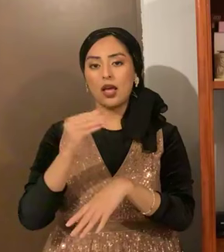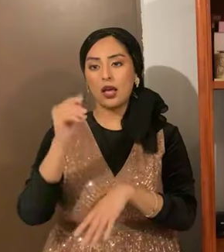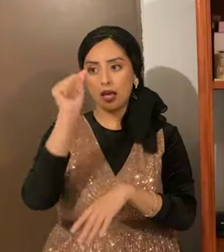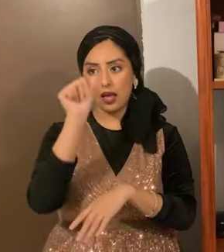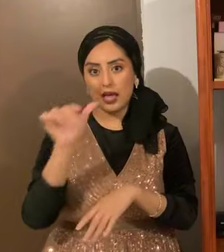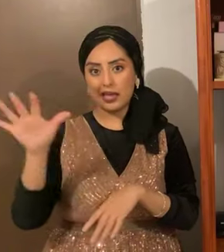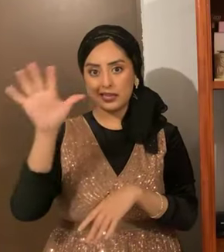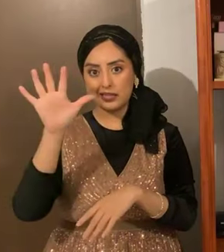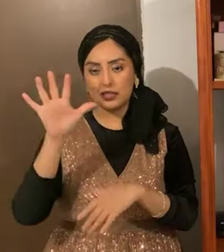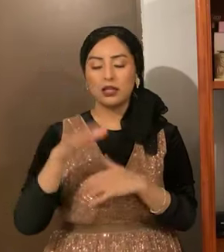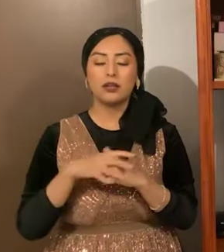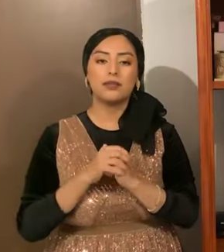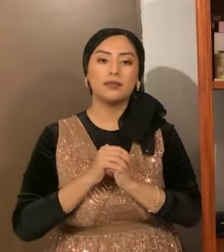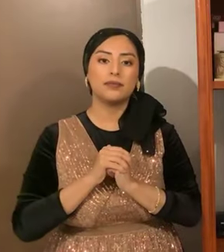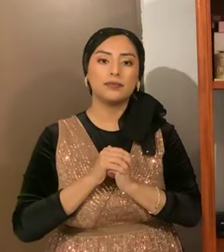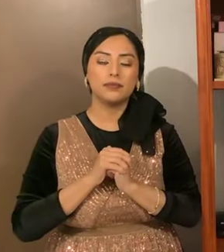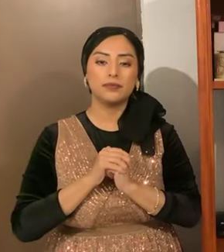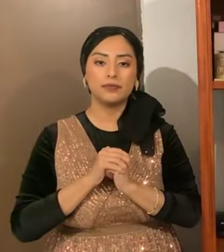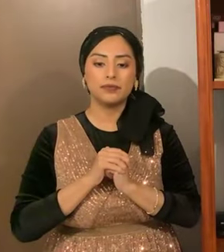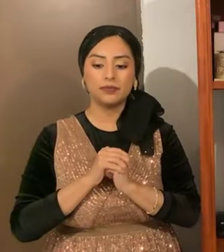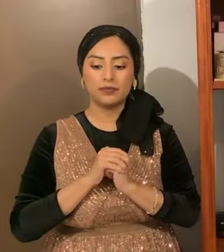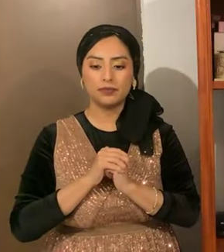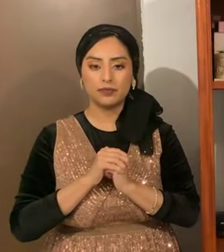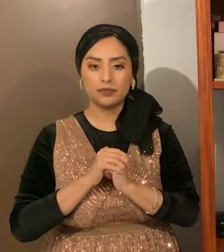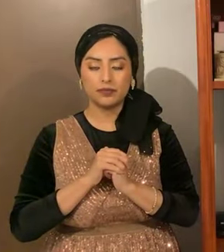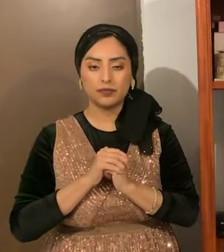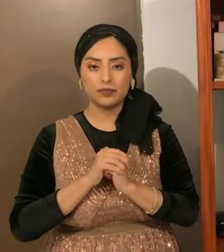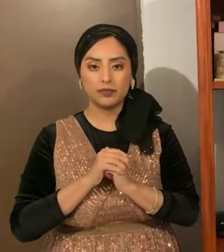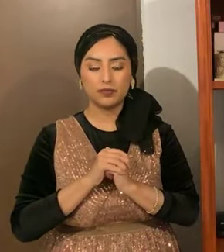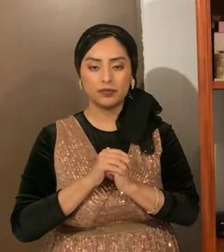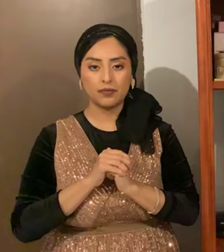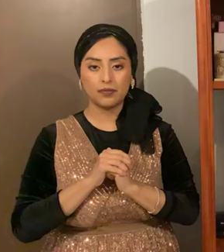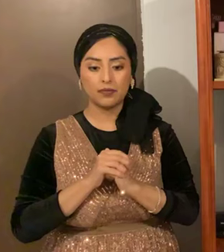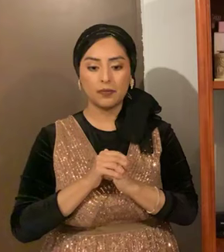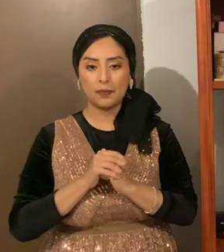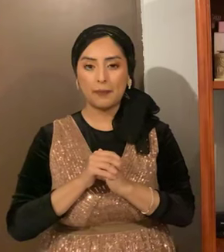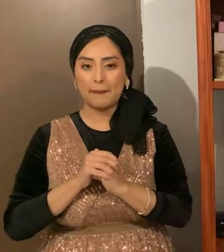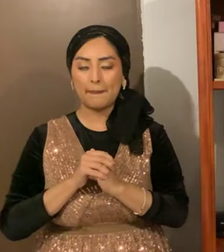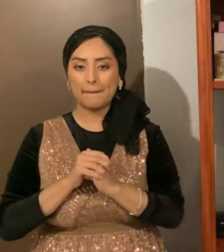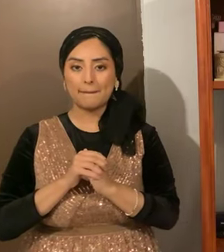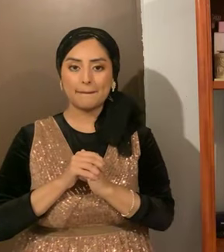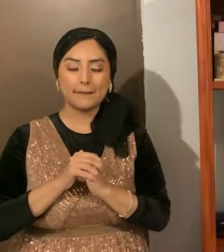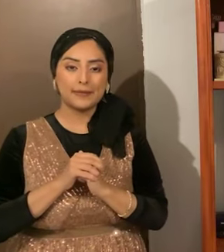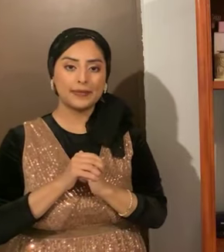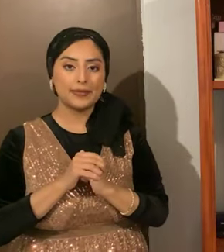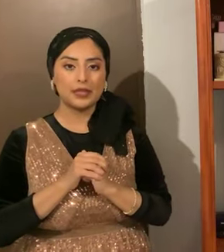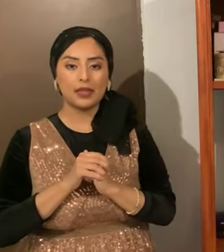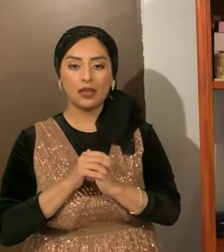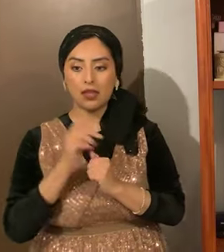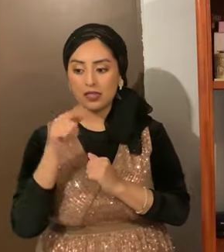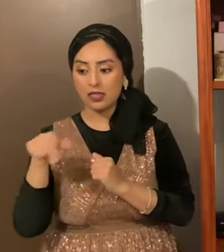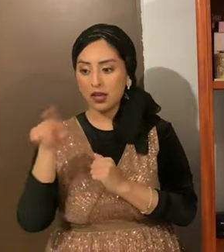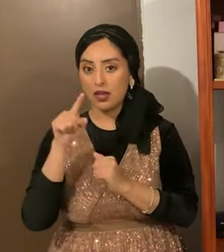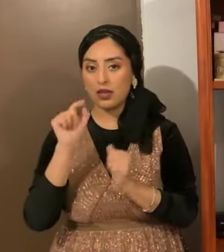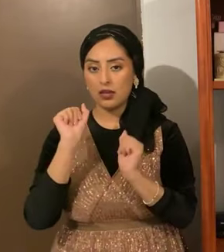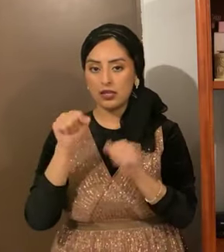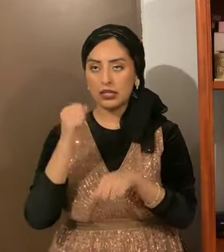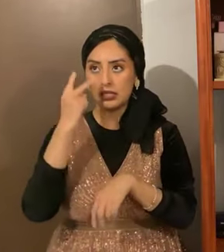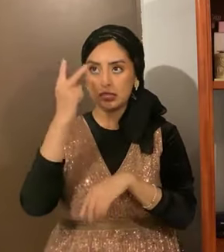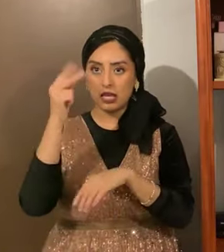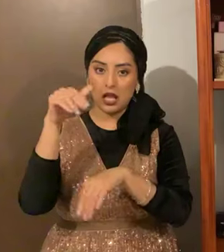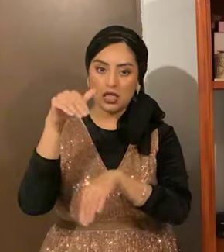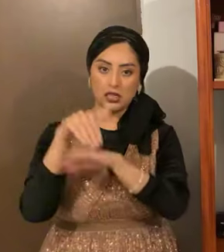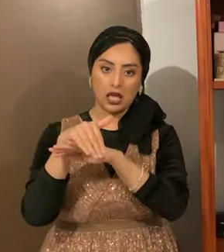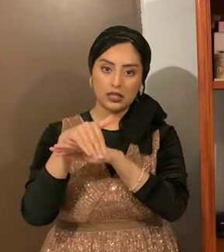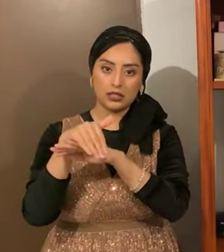área bastante grande. Asia Oriental y Australia. Eso va a ser para ellos visible al